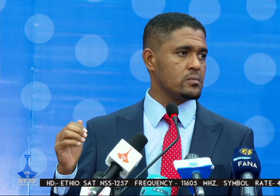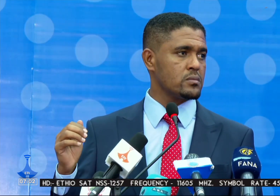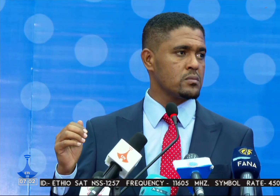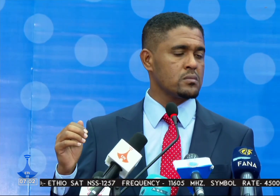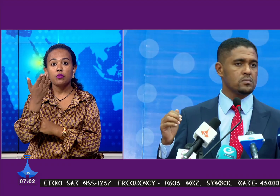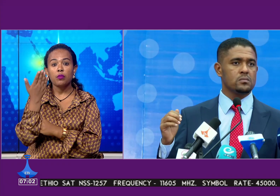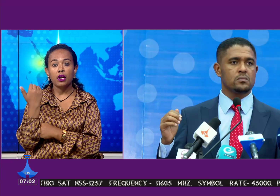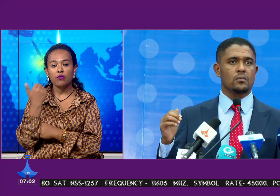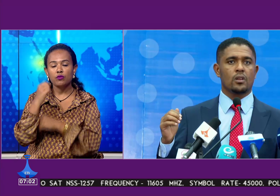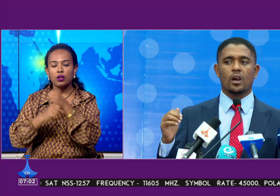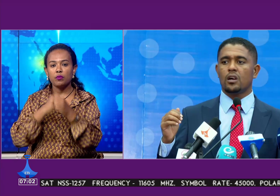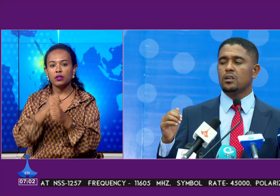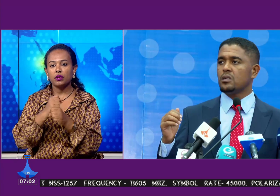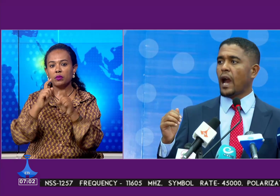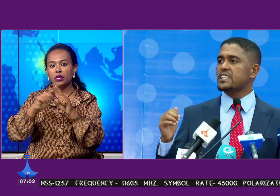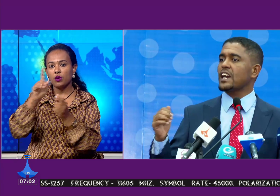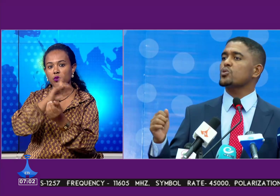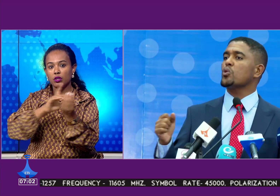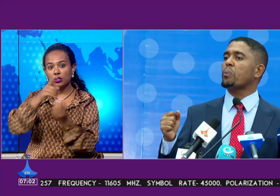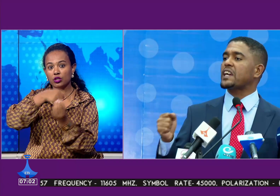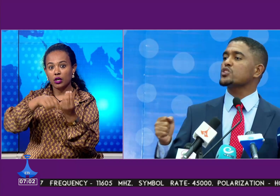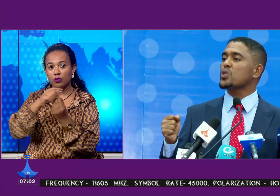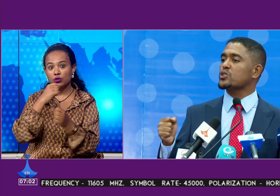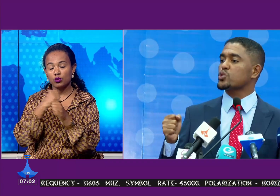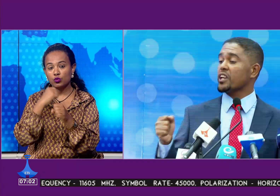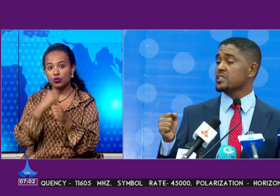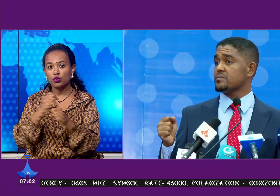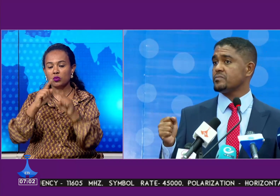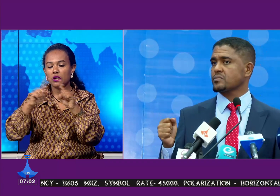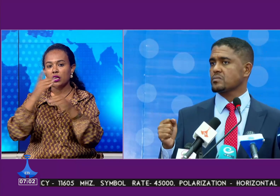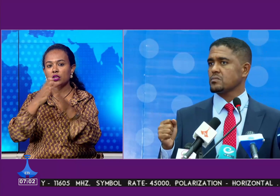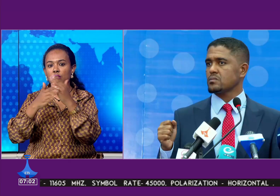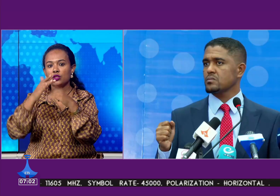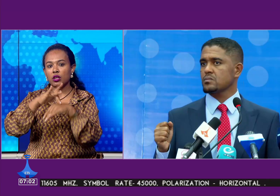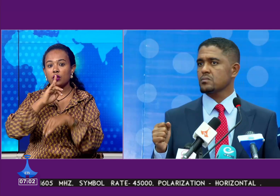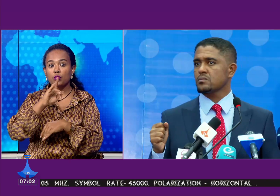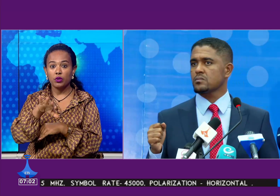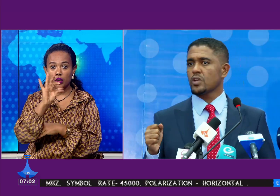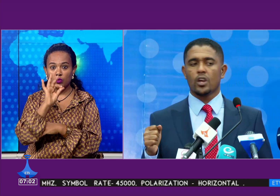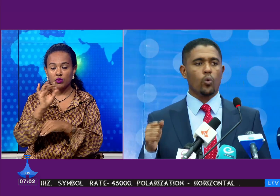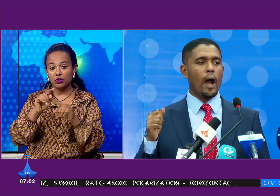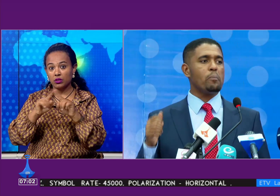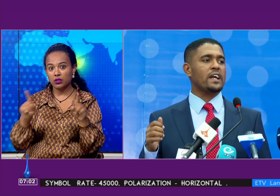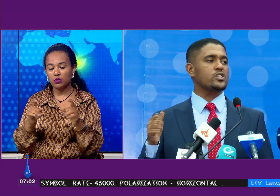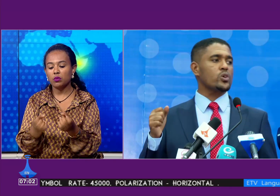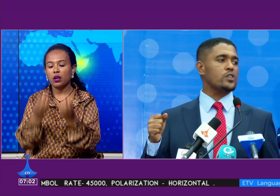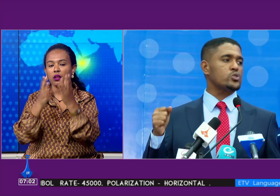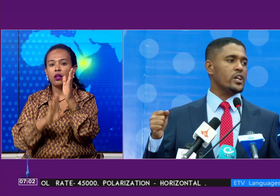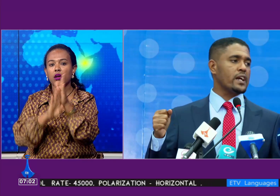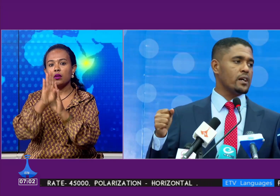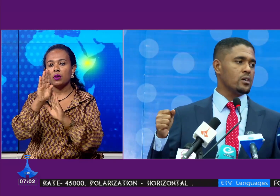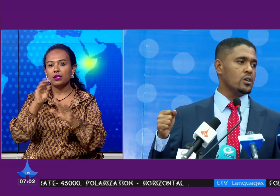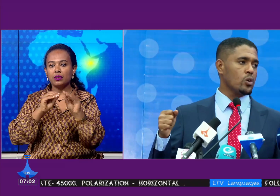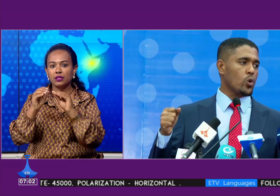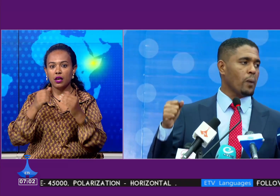ባለፉት ዓመታት በተለያዩ የክልላችን አካባቢዎች የተሰሩ ስራዎች በተለያየ ደረጃ ላይ ነው የሚገኙት። ነገር ግን በርካታ የልማት እንቅስቃሴዎች